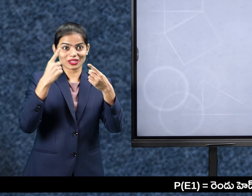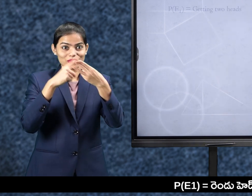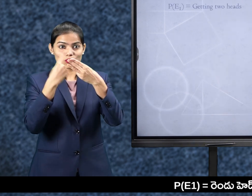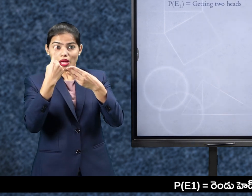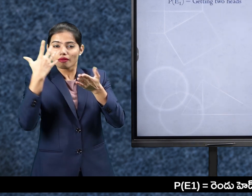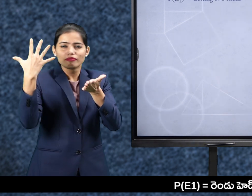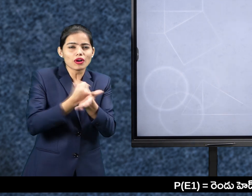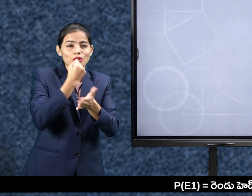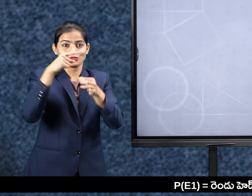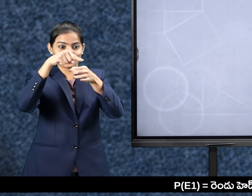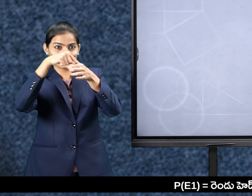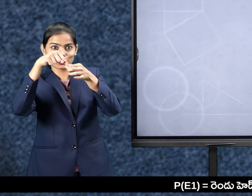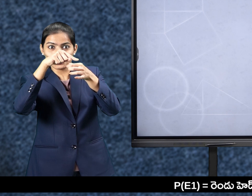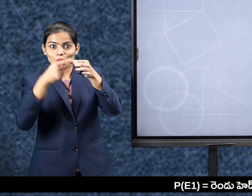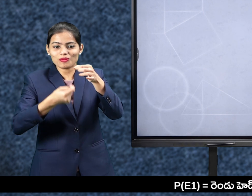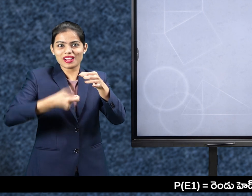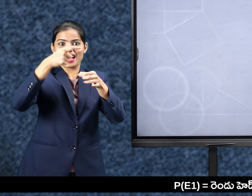PE1 is equal to 2 heads రావటం.